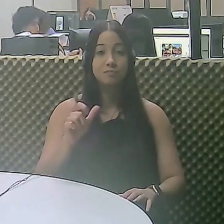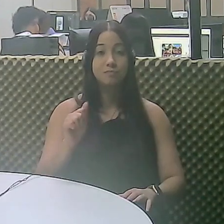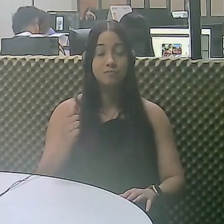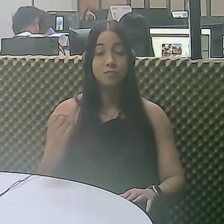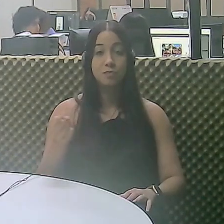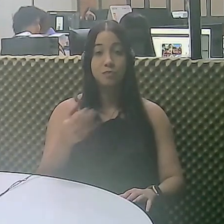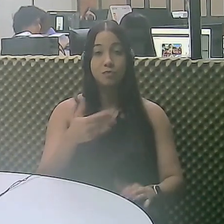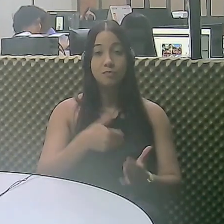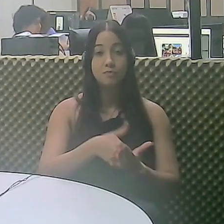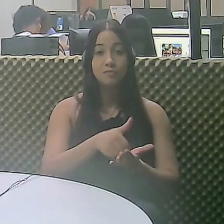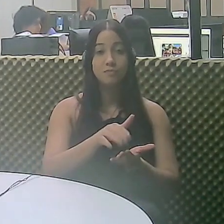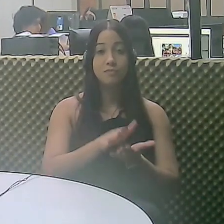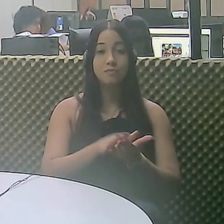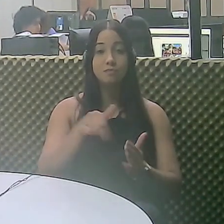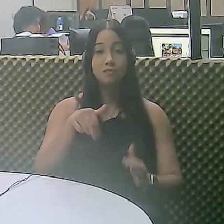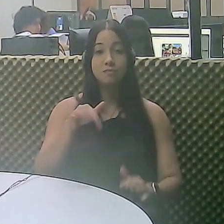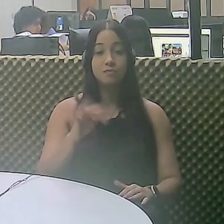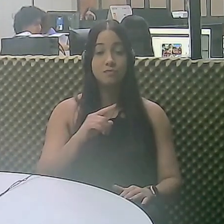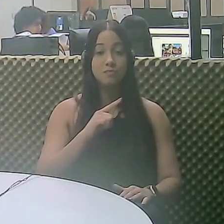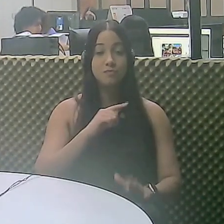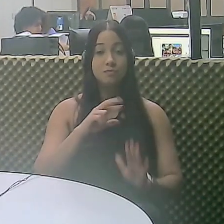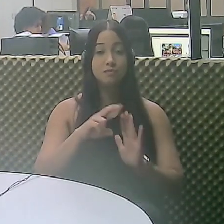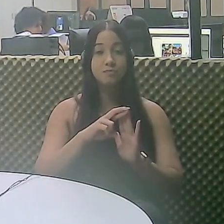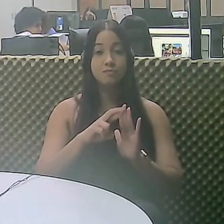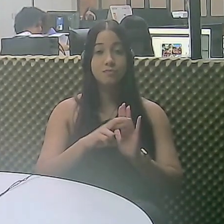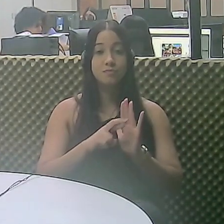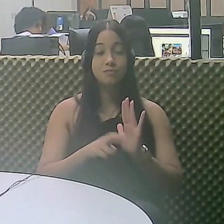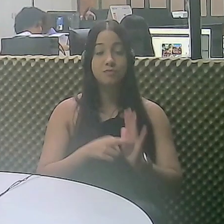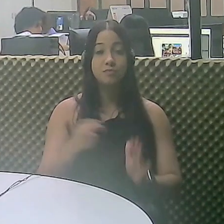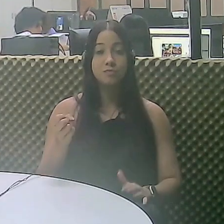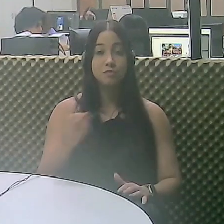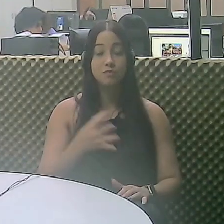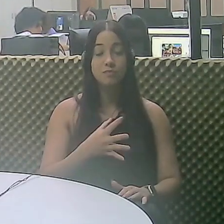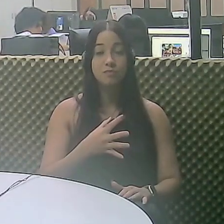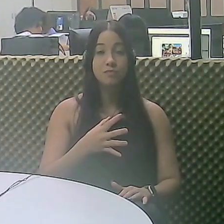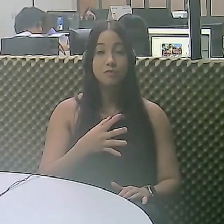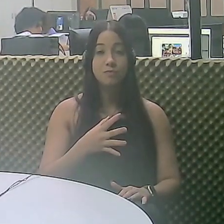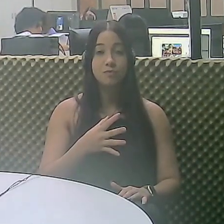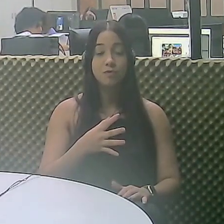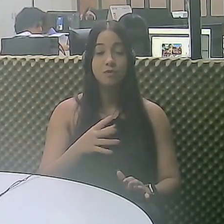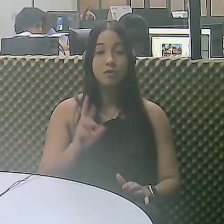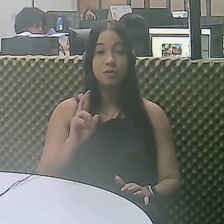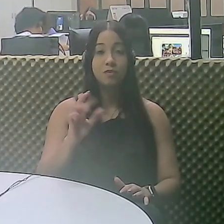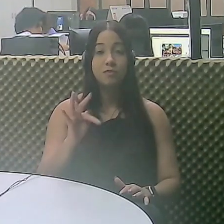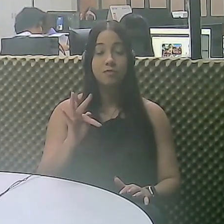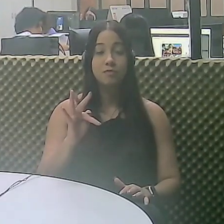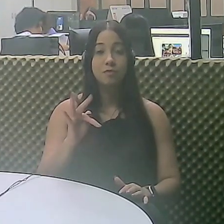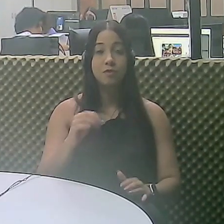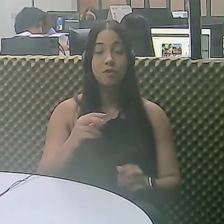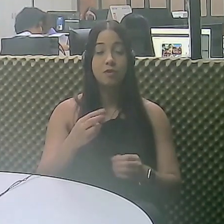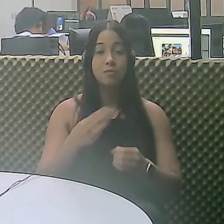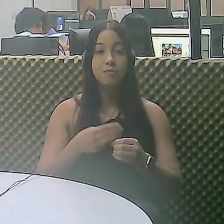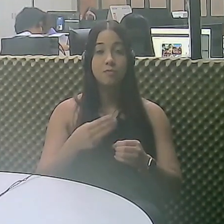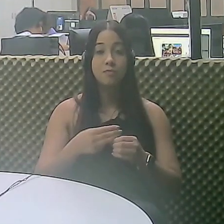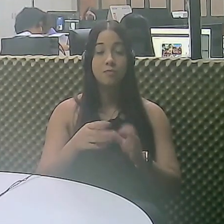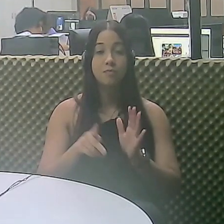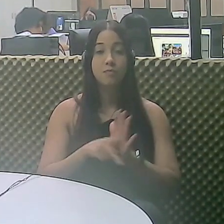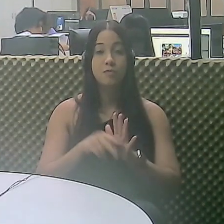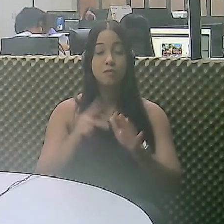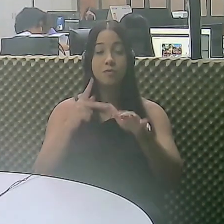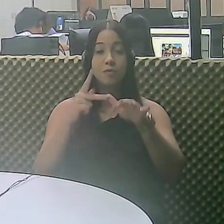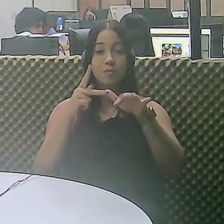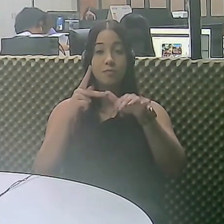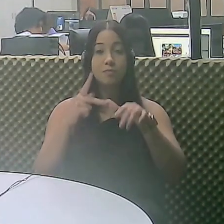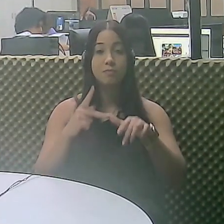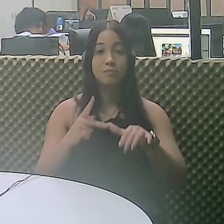nova nota fiscal atende às atuais normativas da Receita Federal e foi desenvolvida pela empresa municipal de processamento de dados de